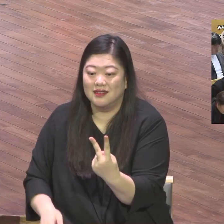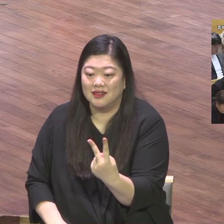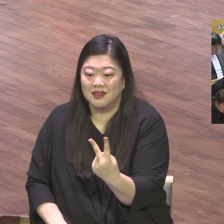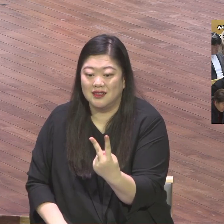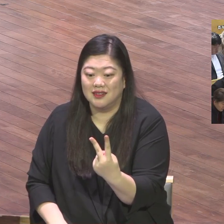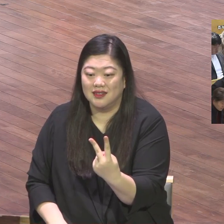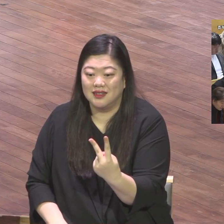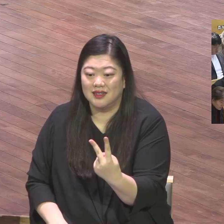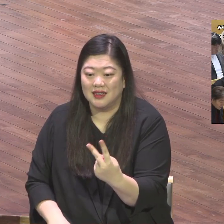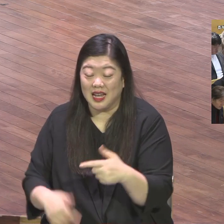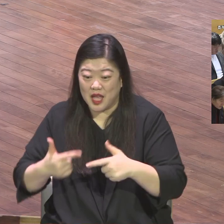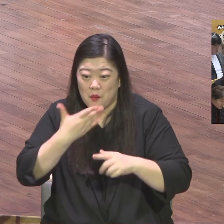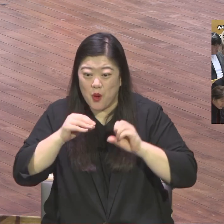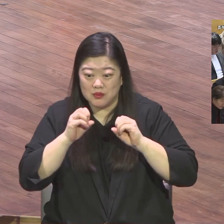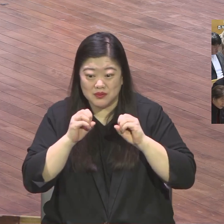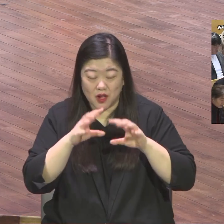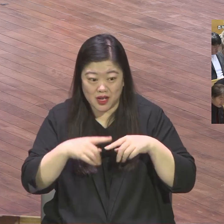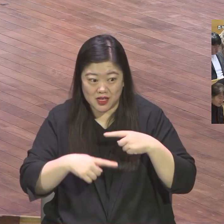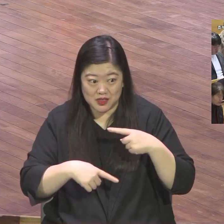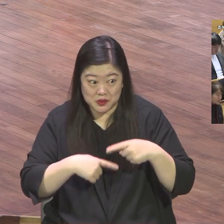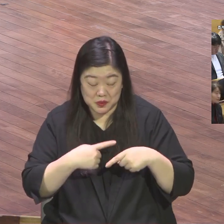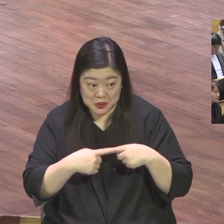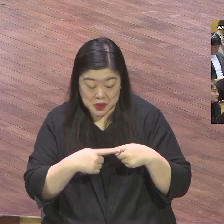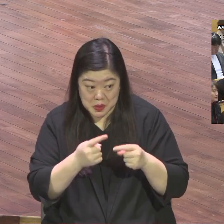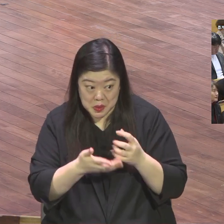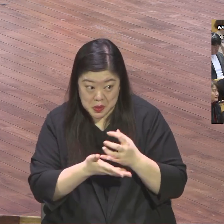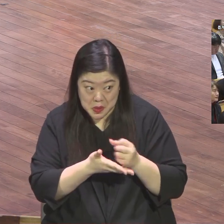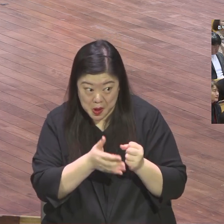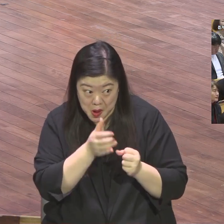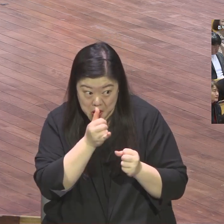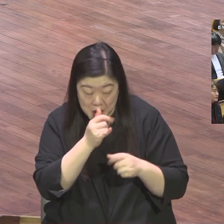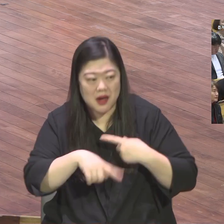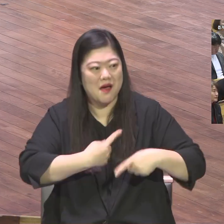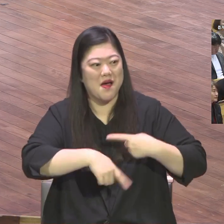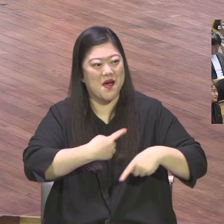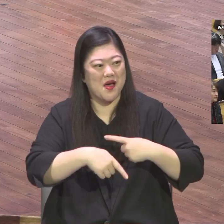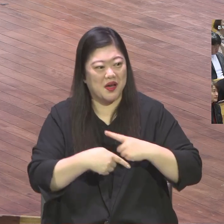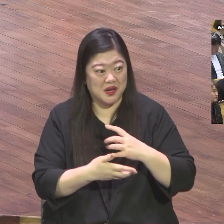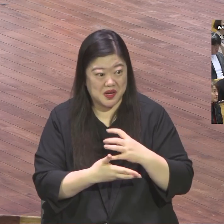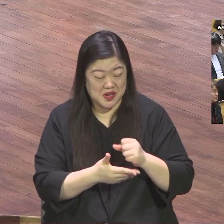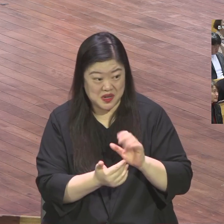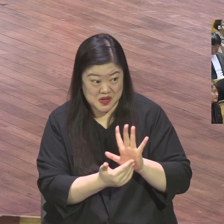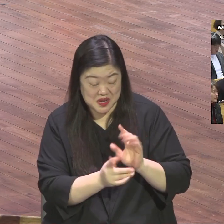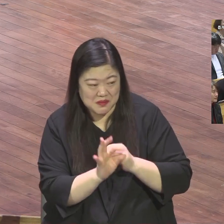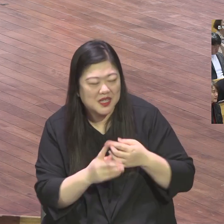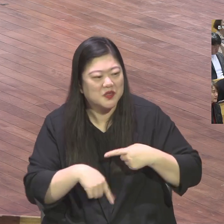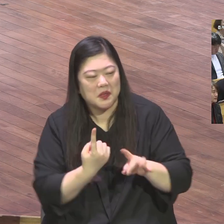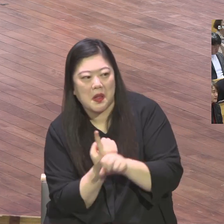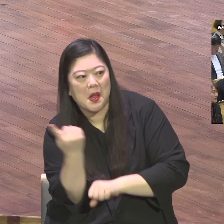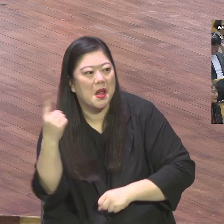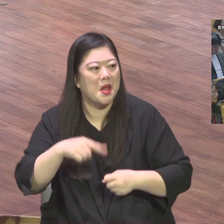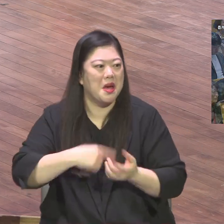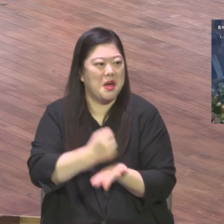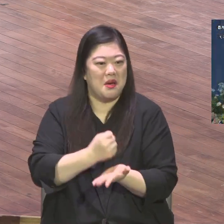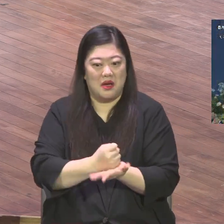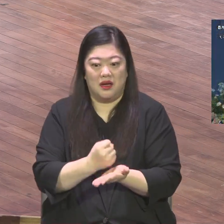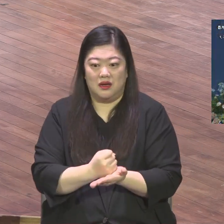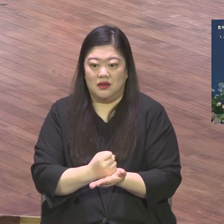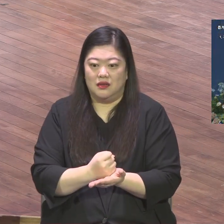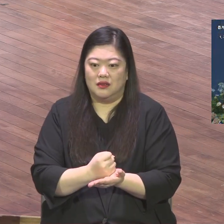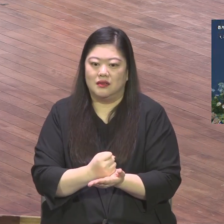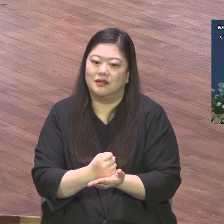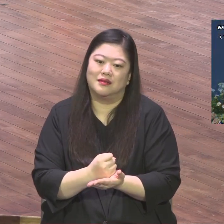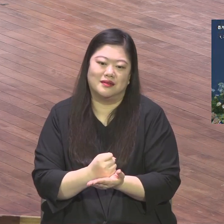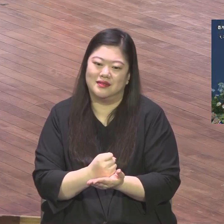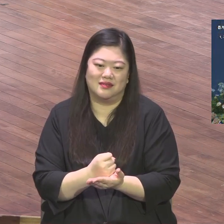보고 눈치 보고 하지 마세요. 듣거나 말거나 무슨 이상 선 상관없어. 그냥 선포하는 것이 선지자의 사명이요.